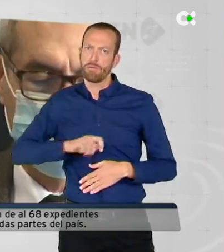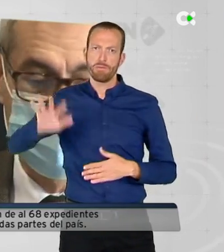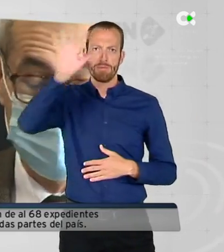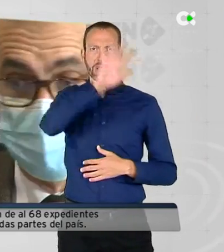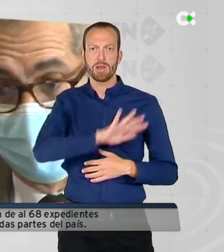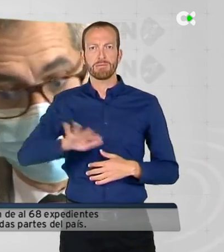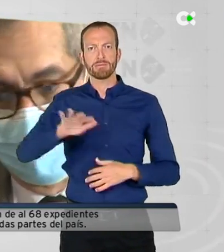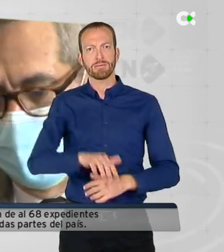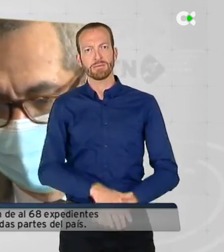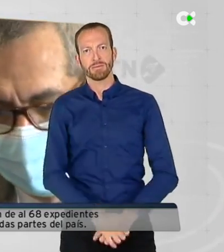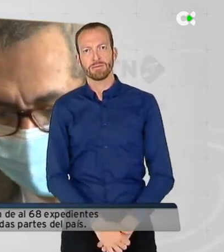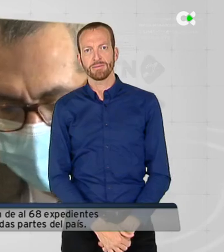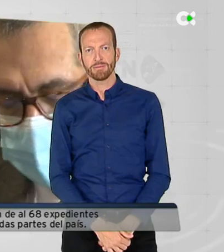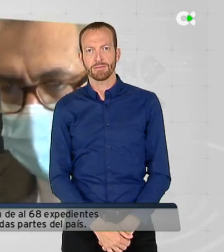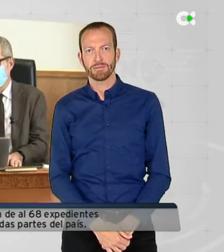todas partes del país.